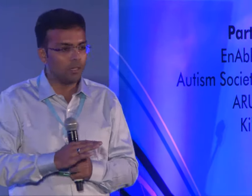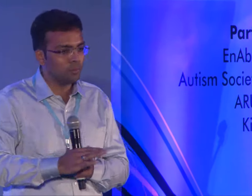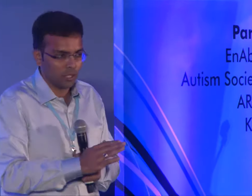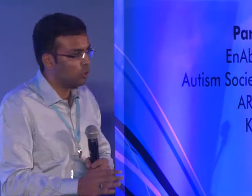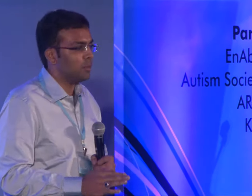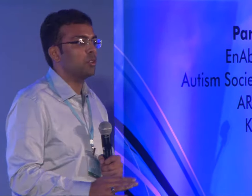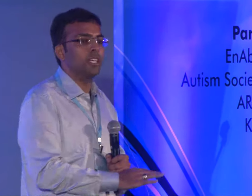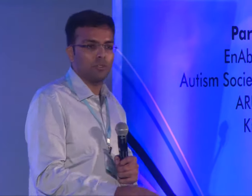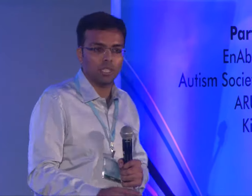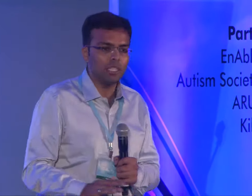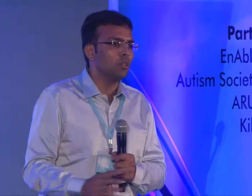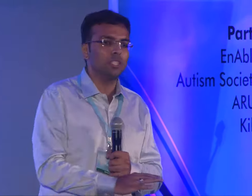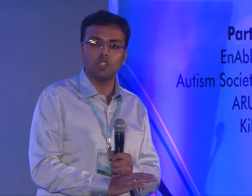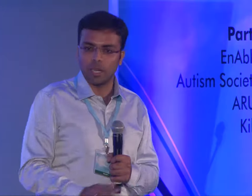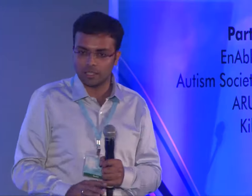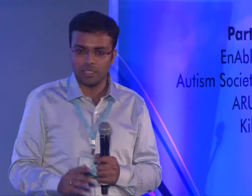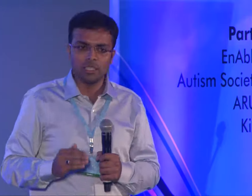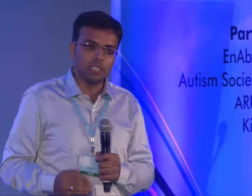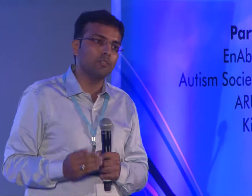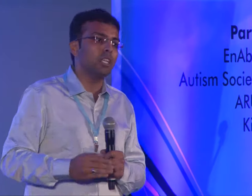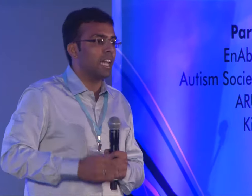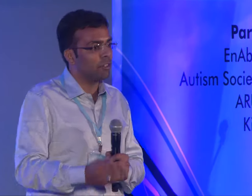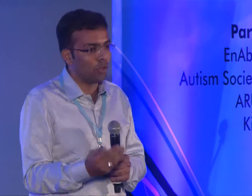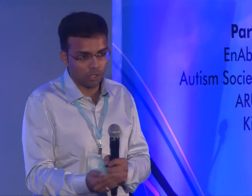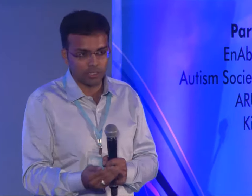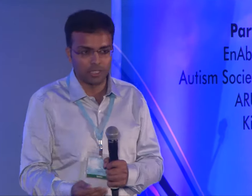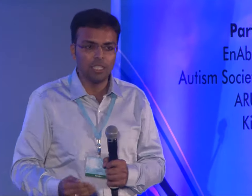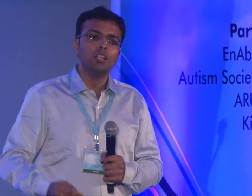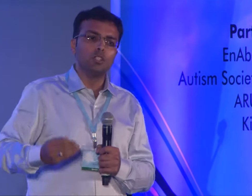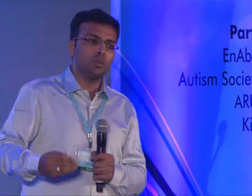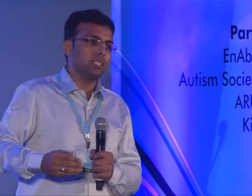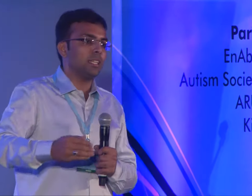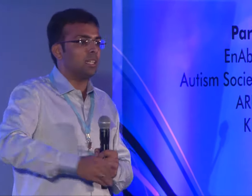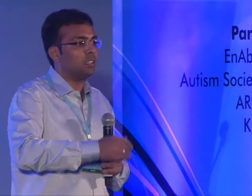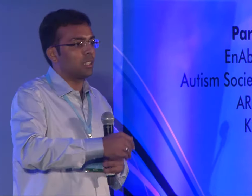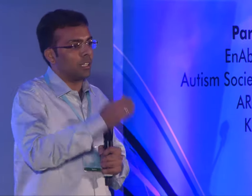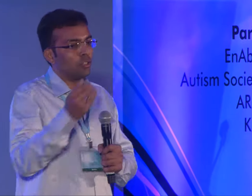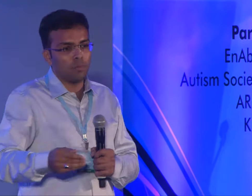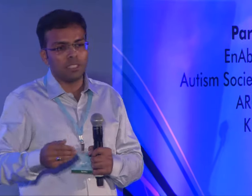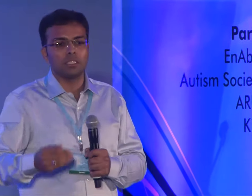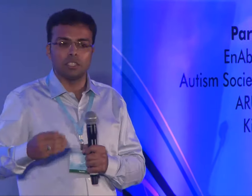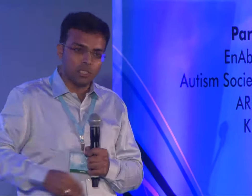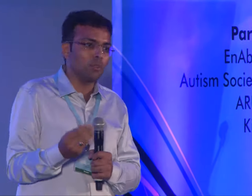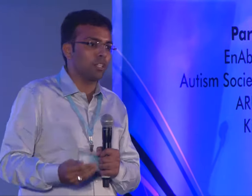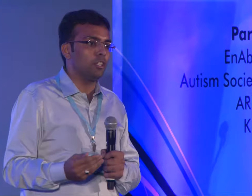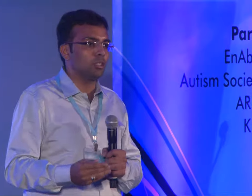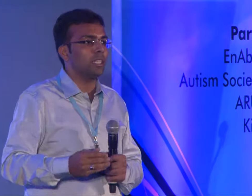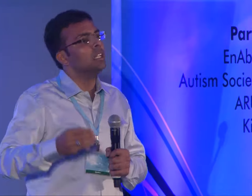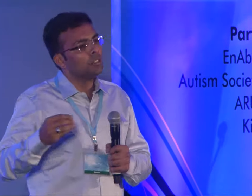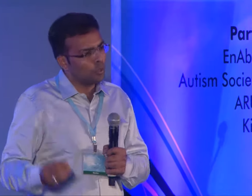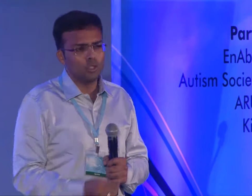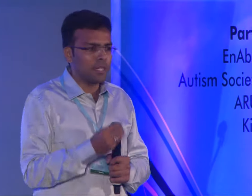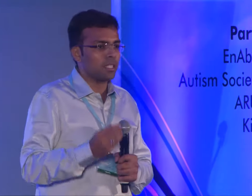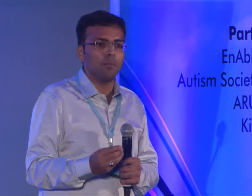हमने शुरुआत में कोई इंटरव्यूज नहीं, उनसे कोई बात नहीं, सिर्फ उनकी लाइफ हम फॉलो करते थे। शुरुआत से लेकर अंत तक, रात को 9 बजे तक जितना भी उनका शेड्यूल